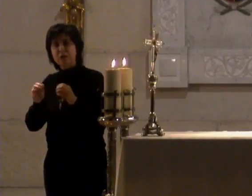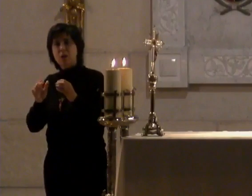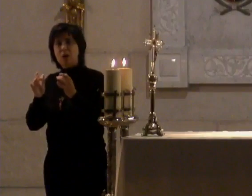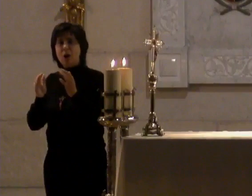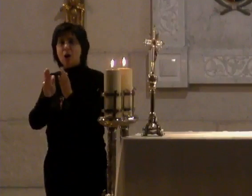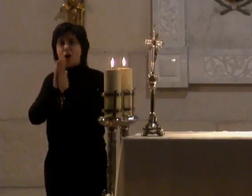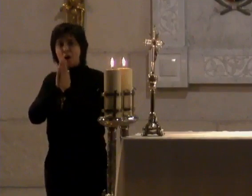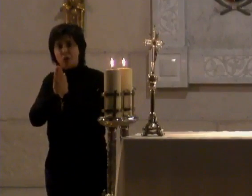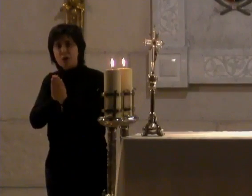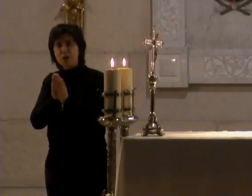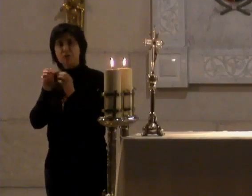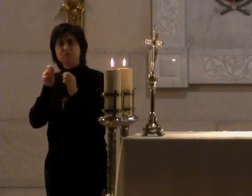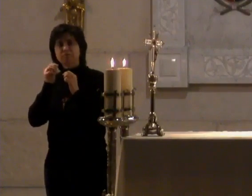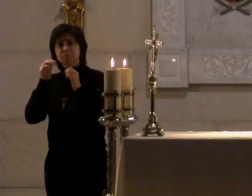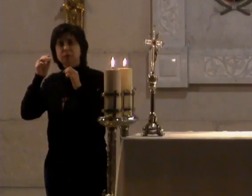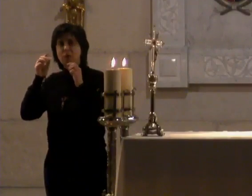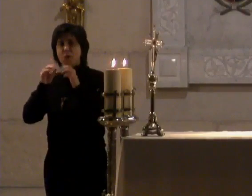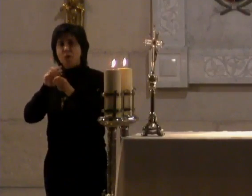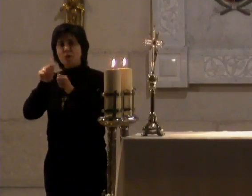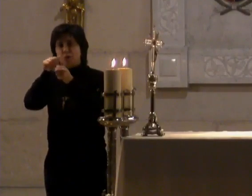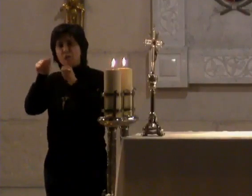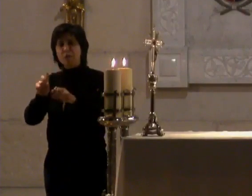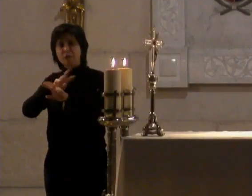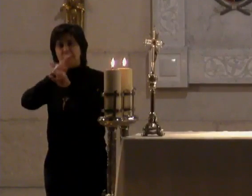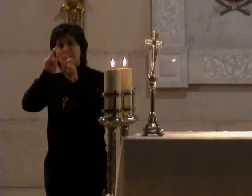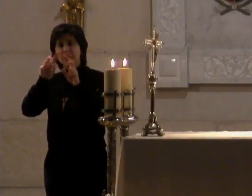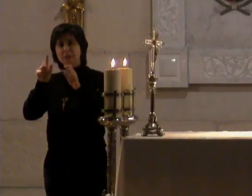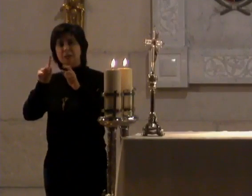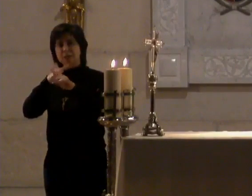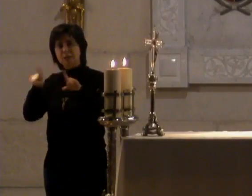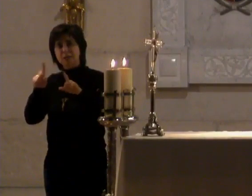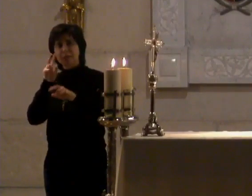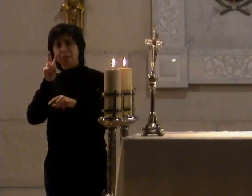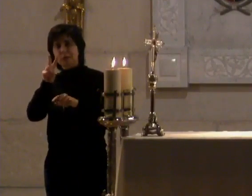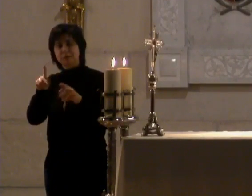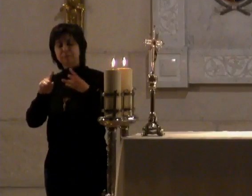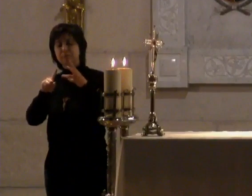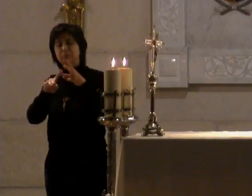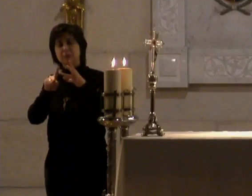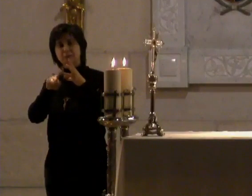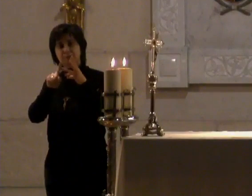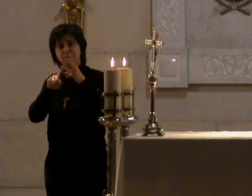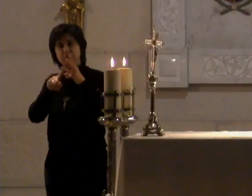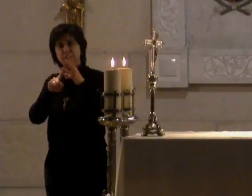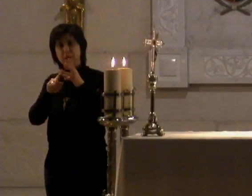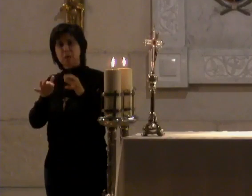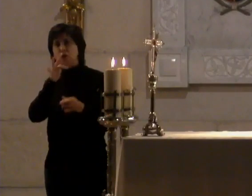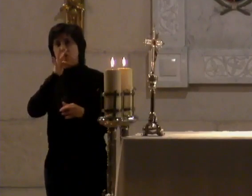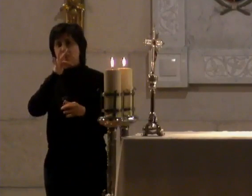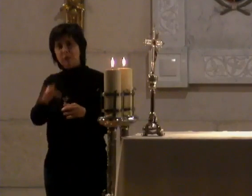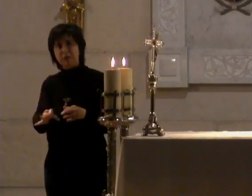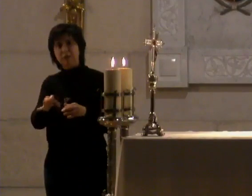descubramos horizontes y perspectivas que nos da absolutamente nuevas. Y en tercer lugar,